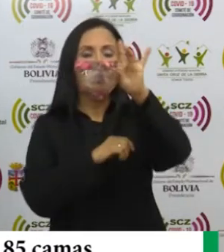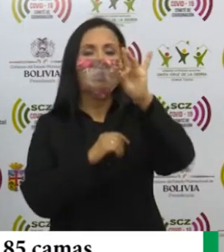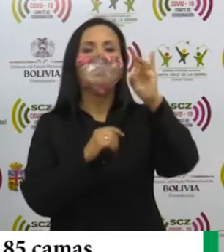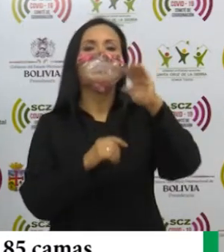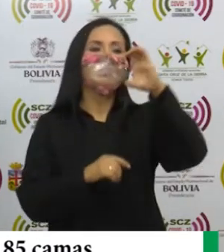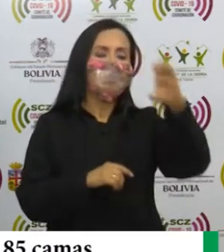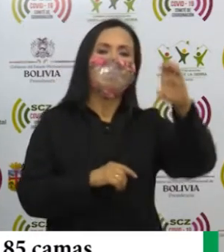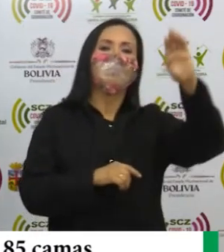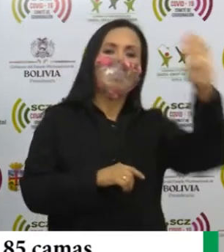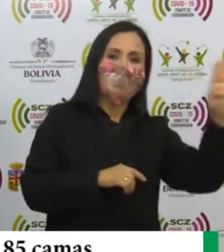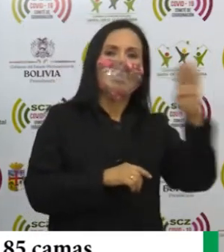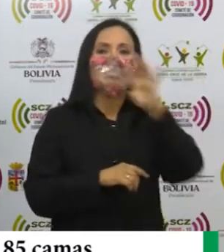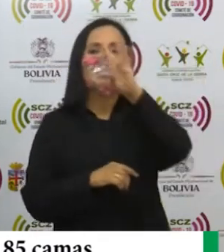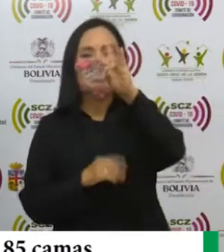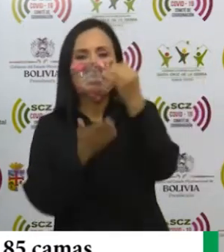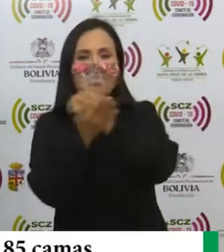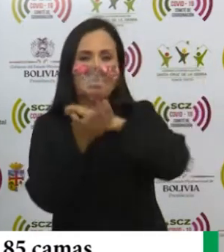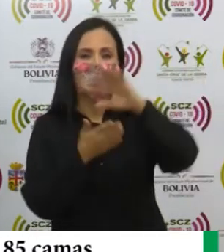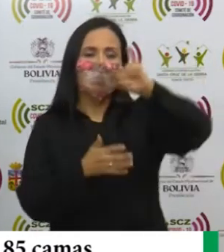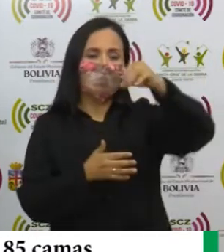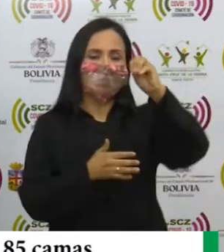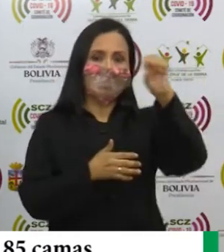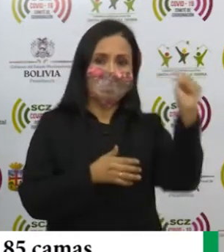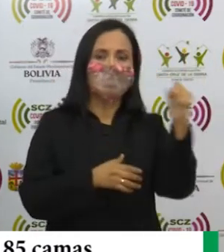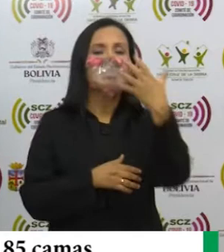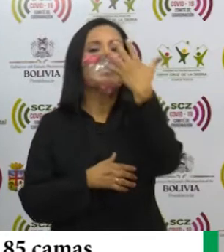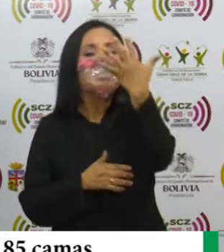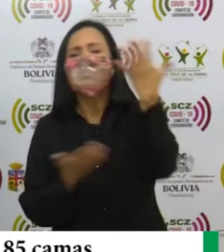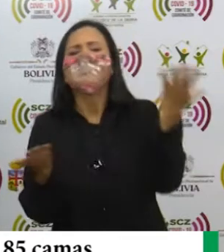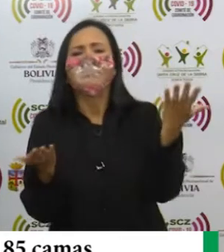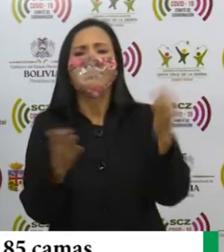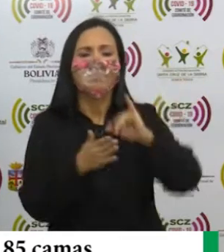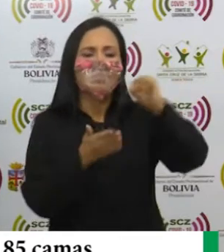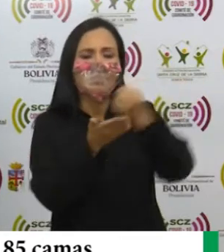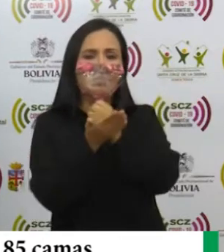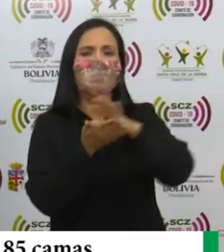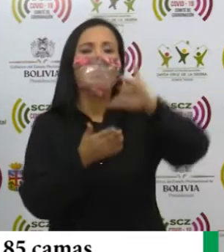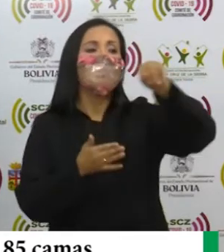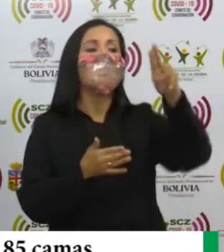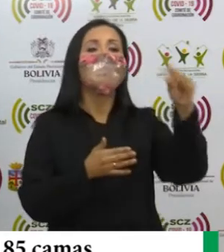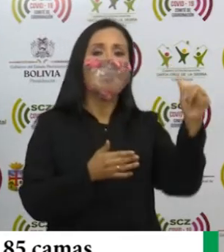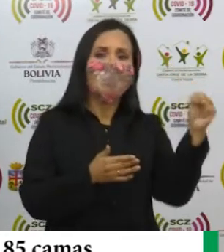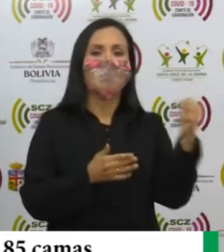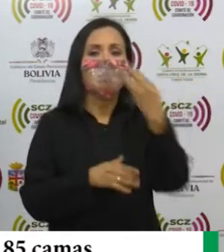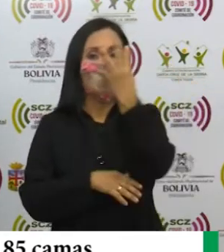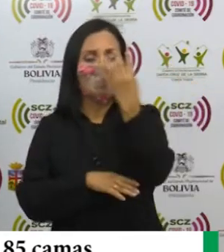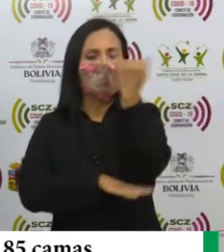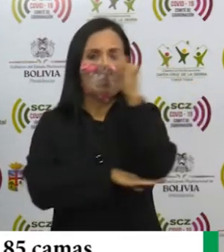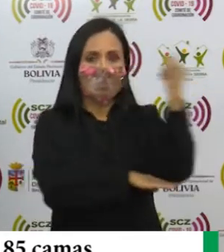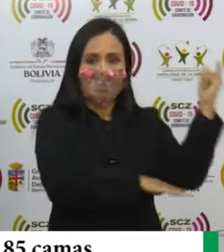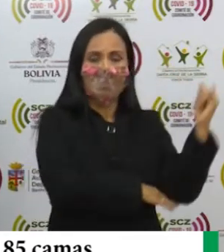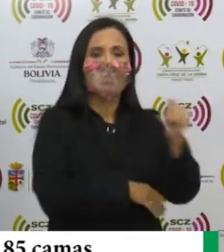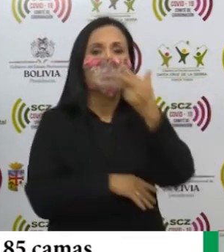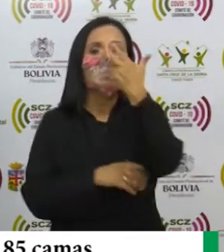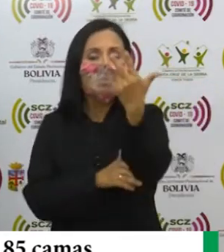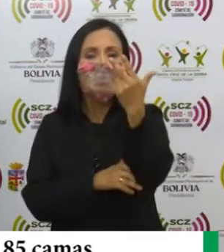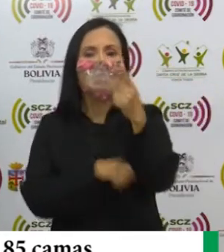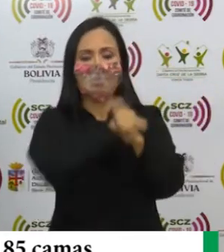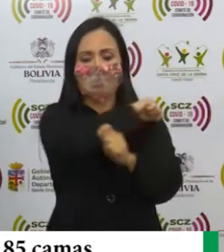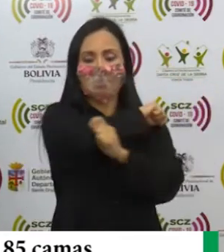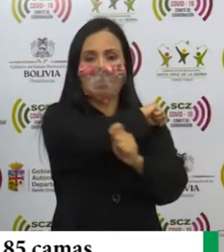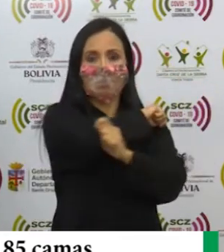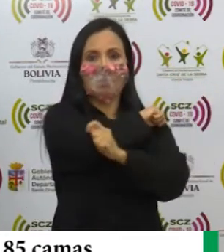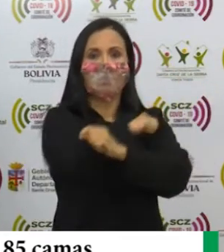Colpa Bélgica, 7 de San José, 5 registrados de San Juan, 4 Yapacaní, 3 en El